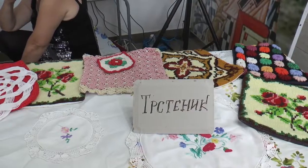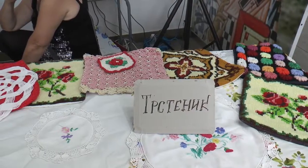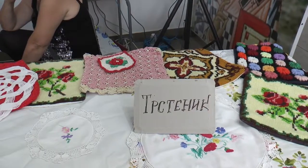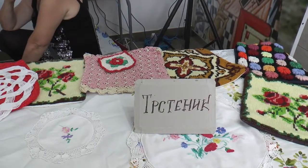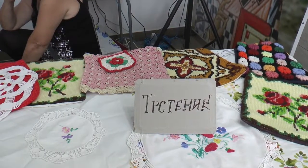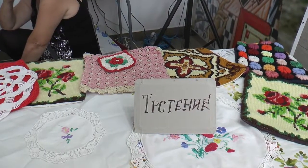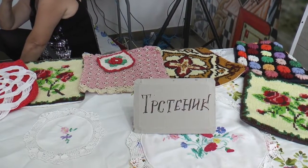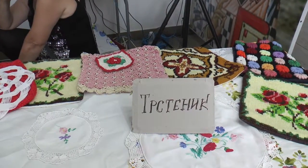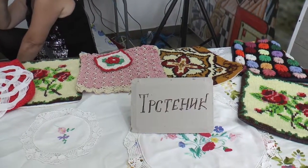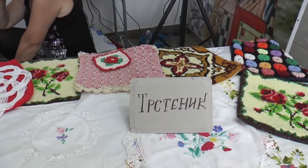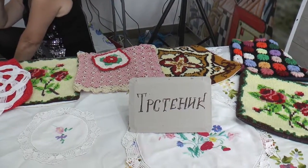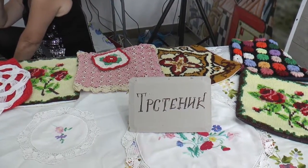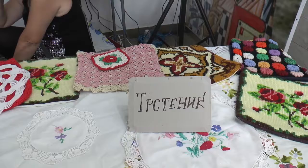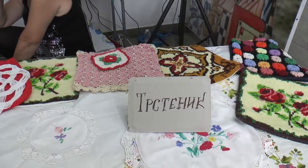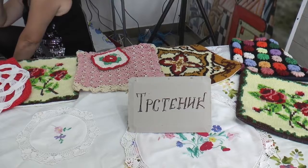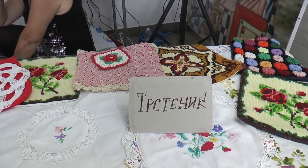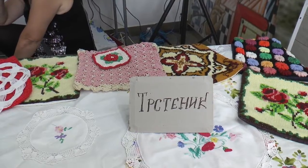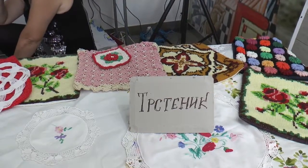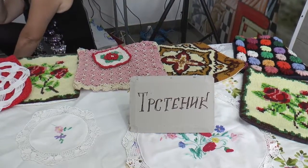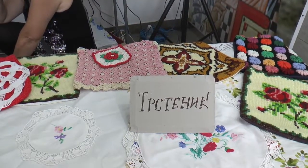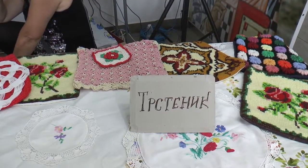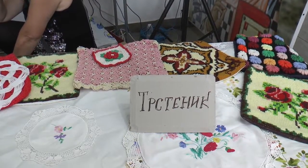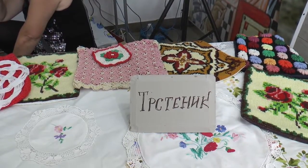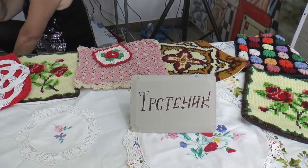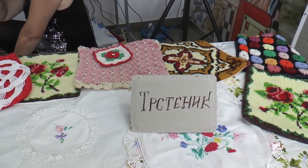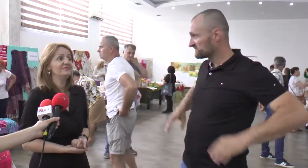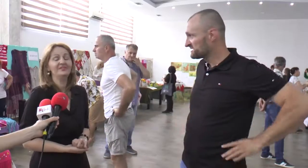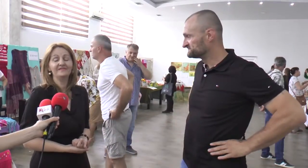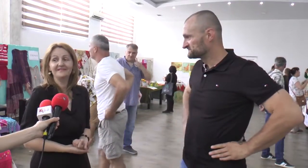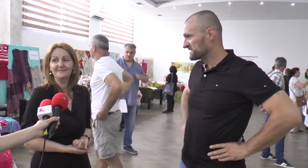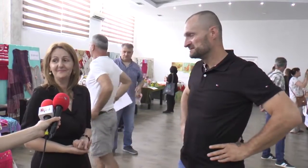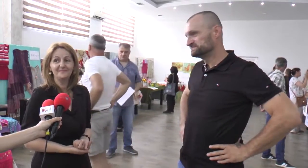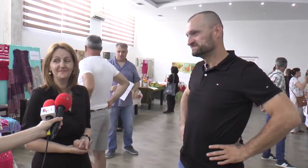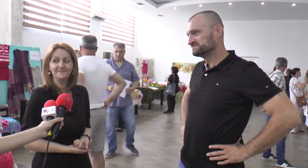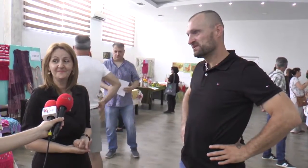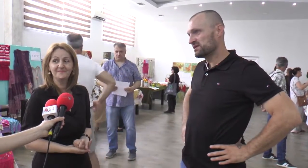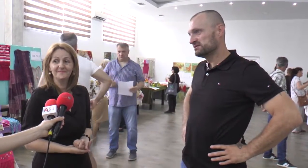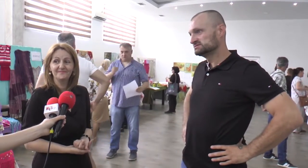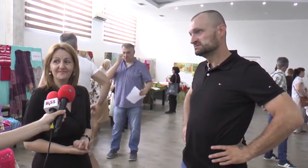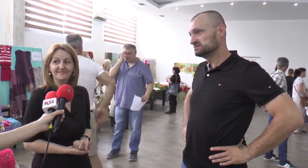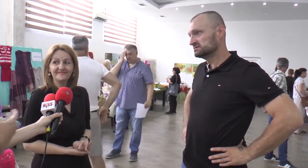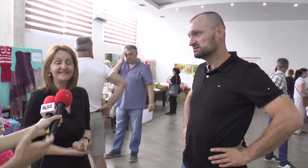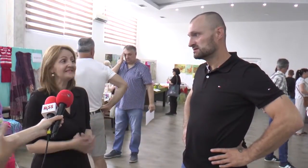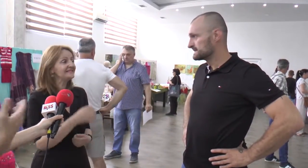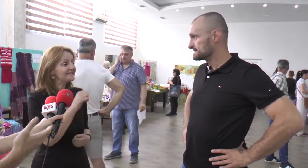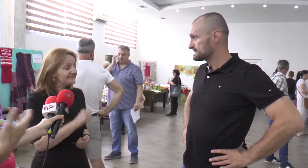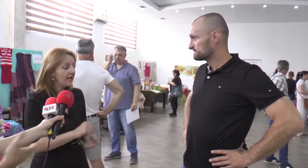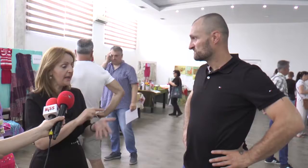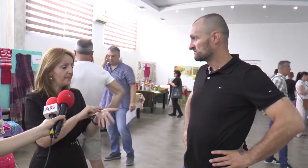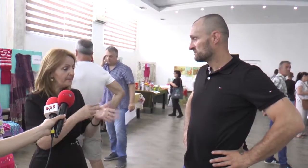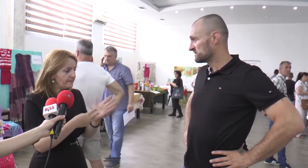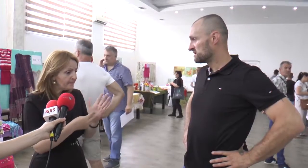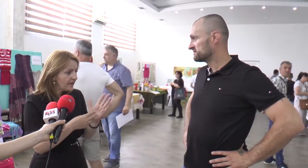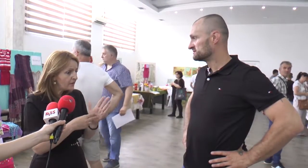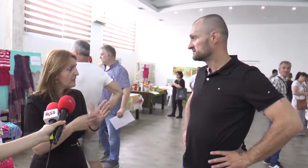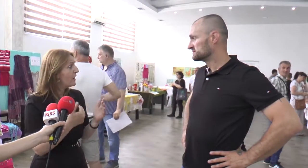tehnički i finansijski od opštine, privremenog organa opštine Kosovske Mitrovice. Da li planirate uskoro da